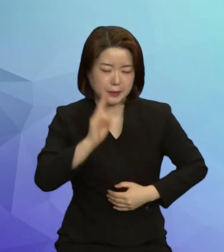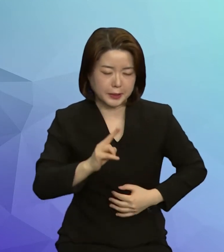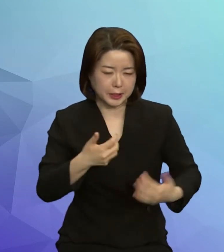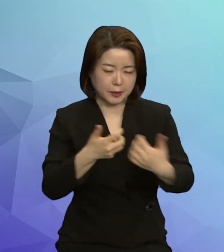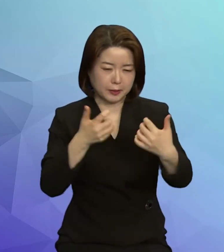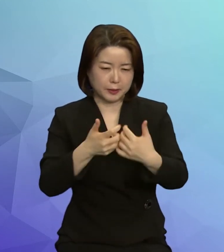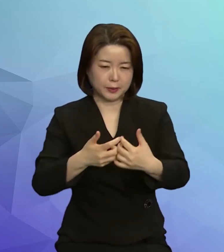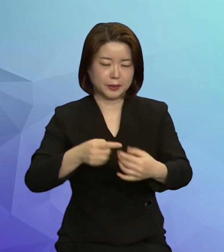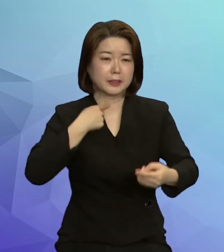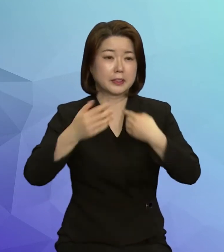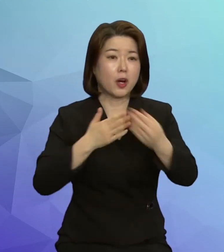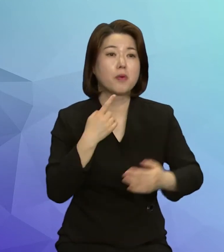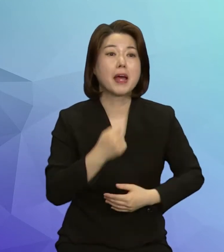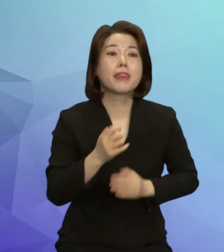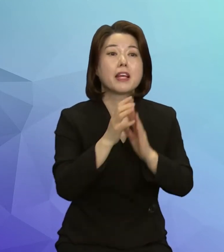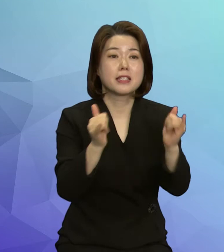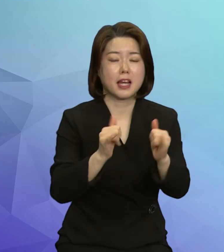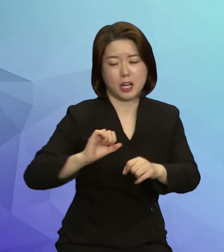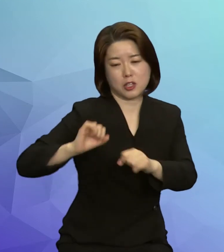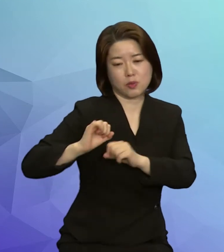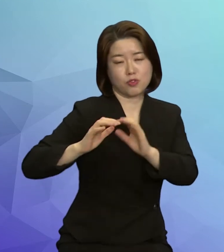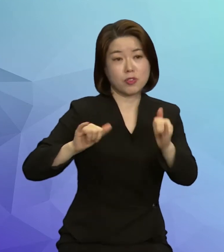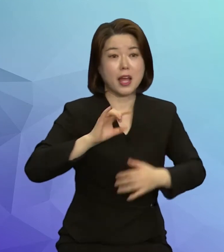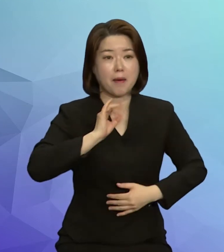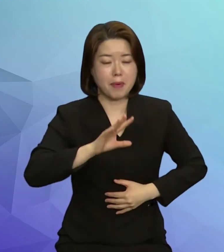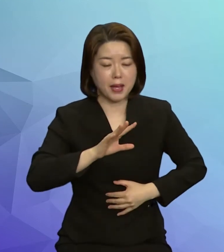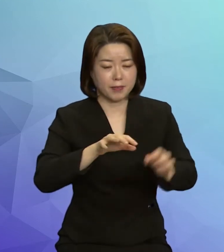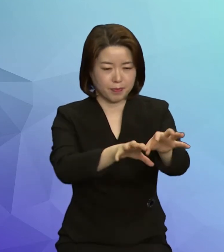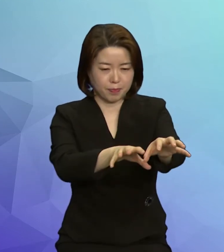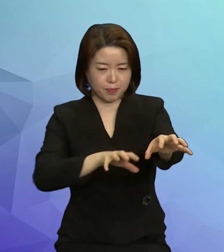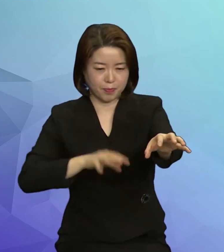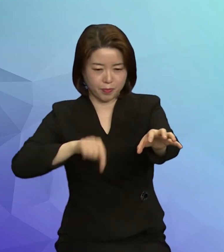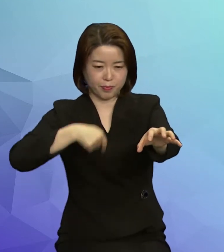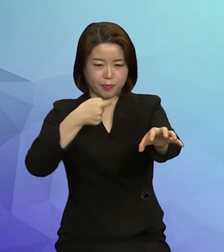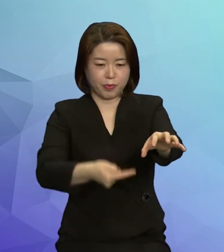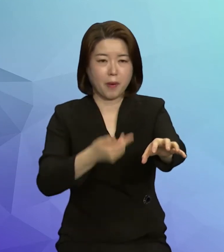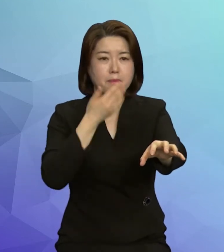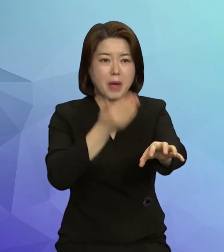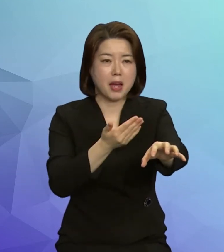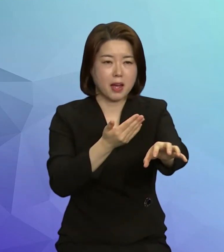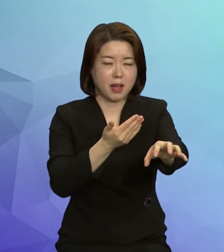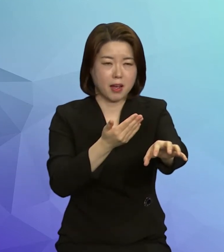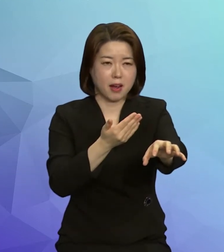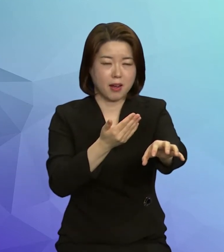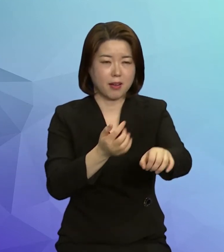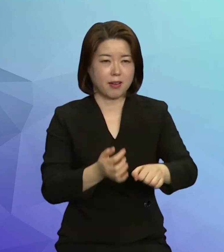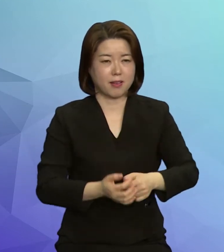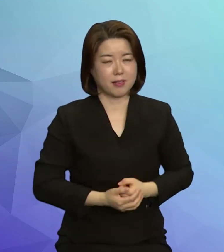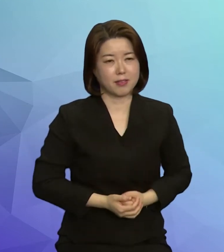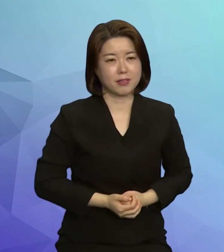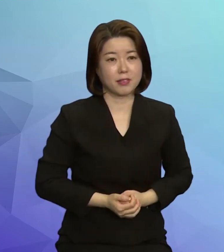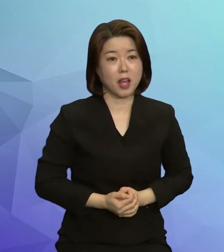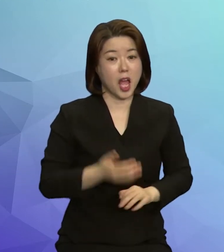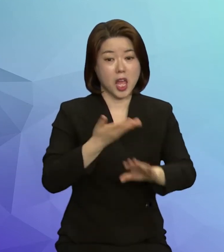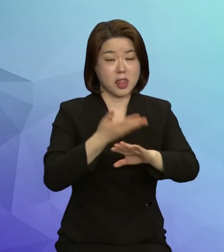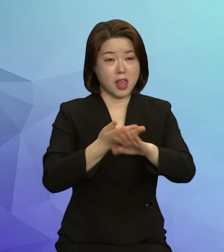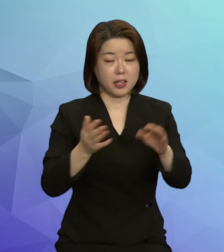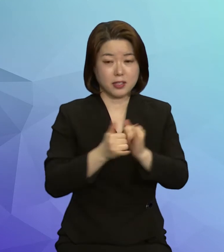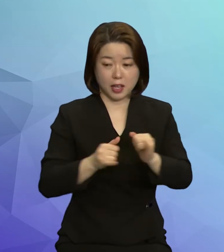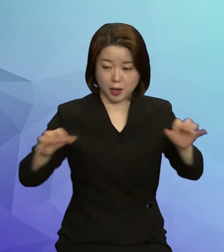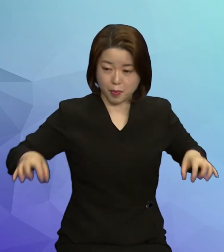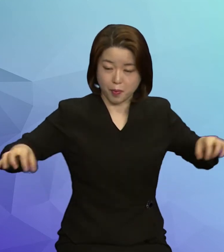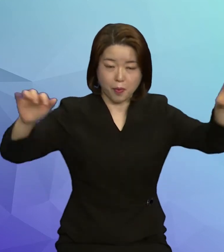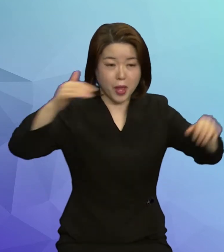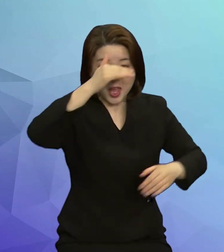그 전쟁을 치러낸 사람, 그 군사들만 개선 행렬에 참여할 수 있어요.